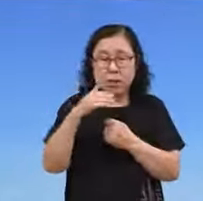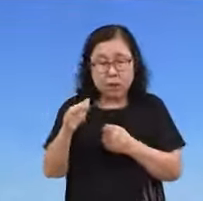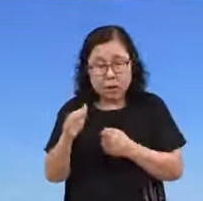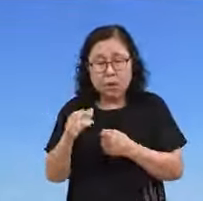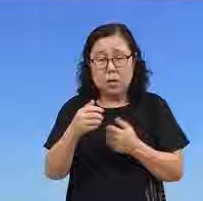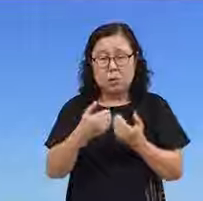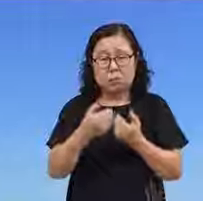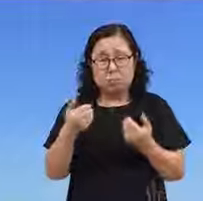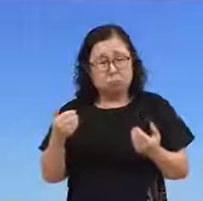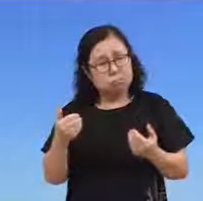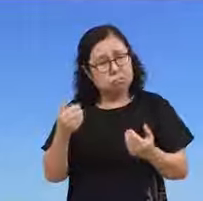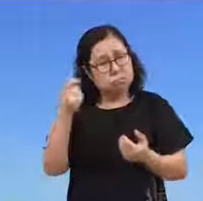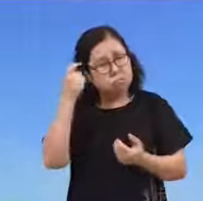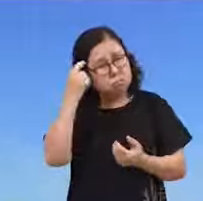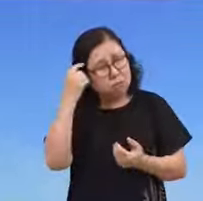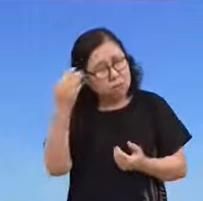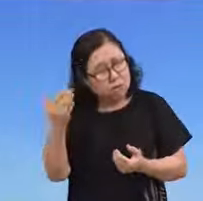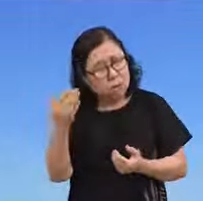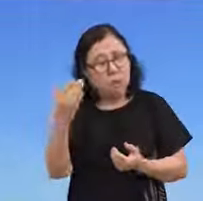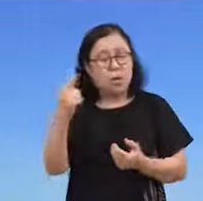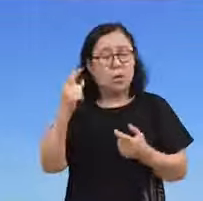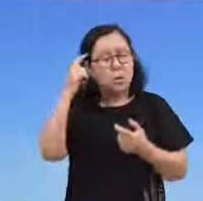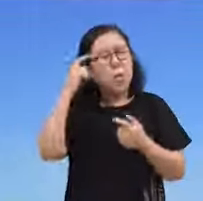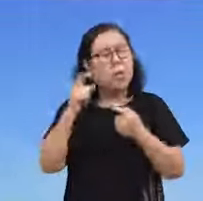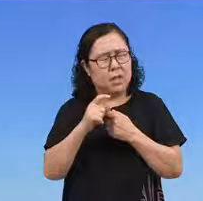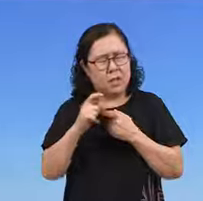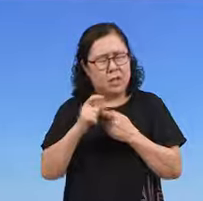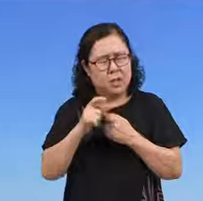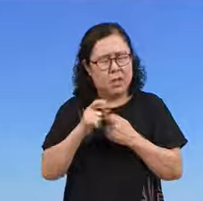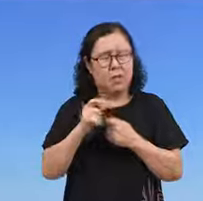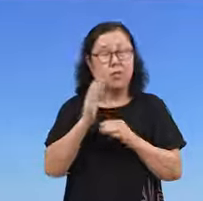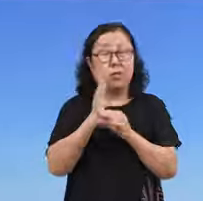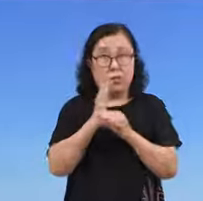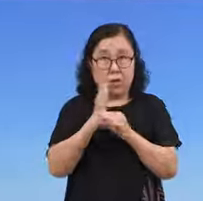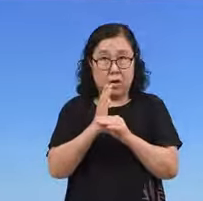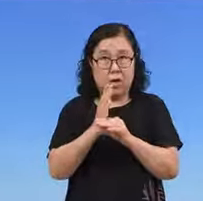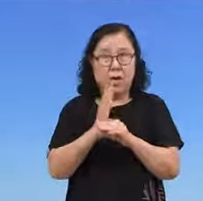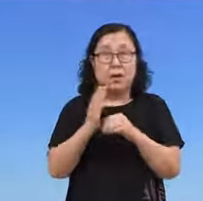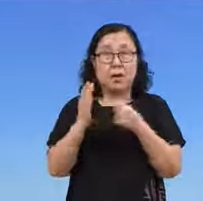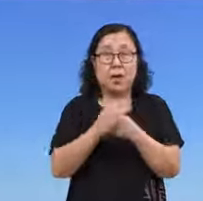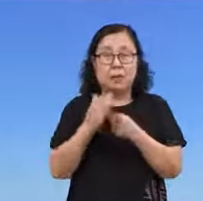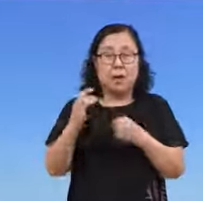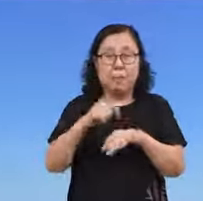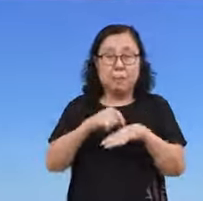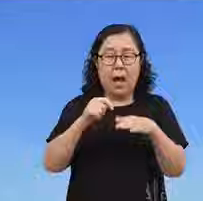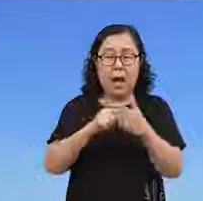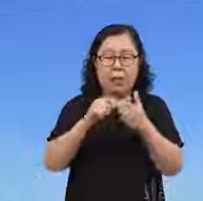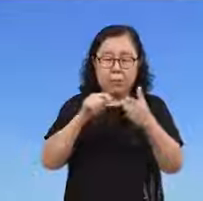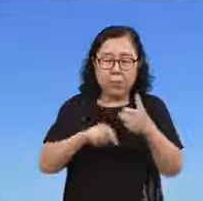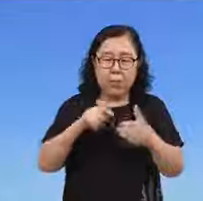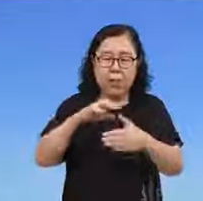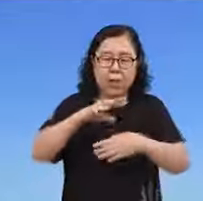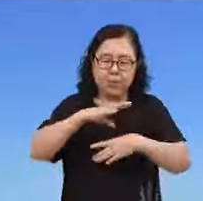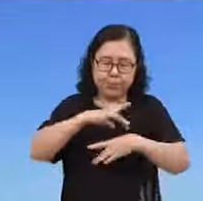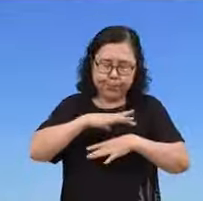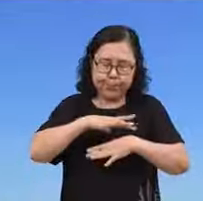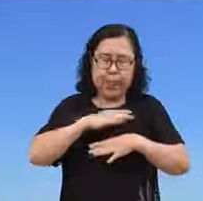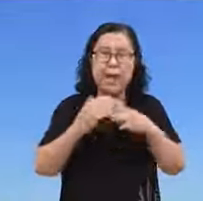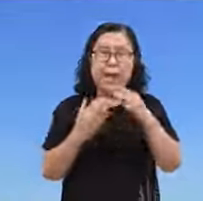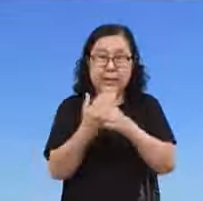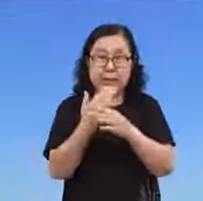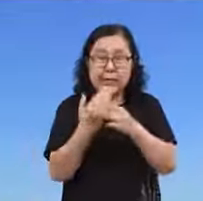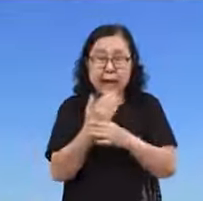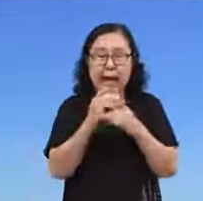가야 되지? 이런 것들 때문에 지금 성도님들이 내면에 그 내재된 불안과 두려움이